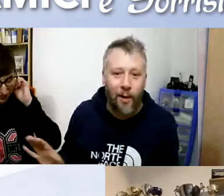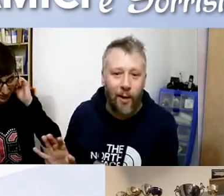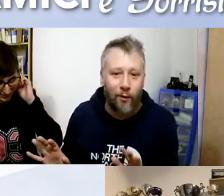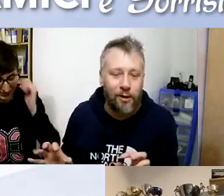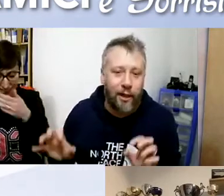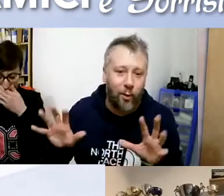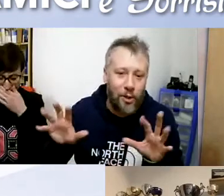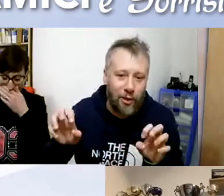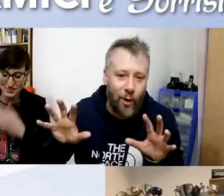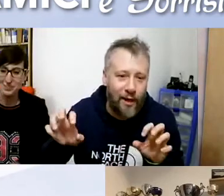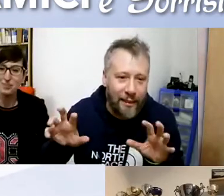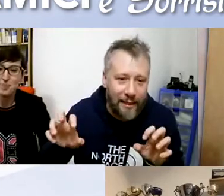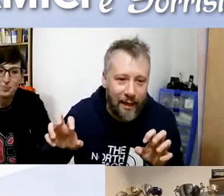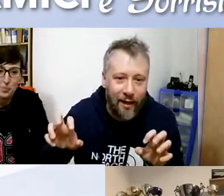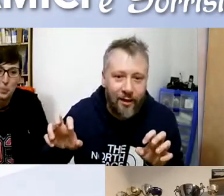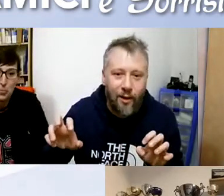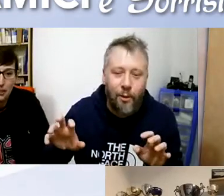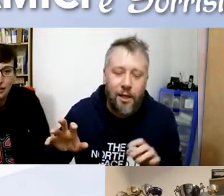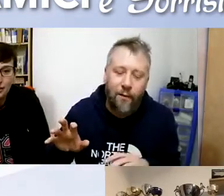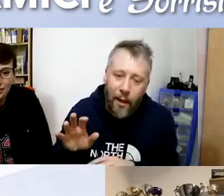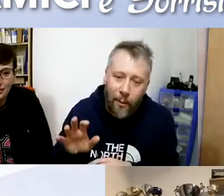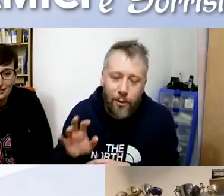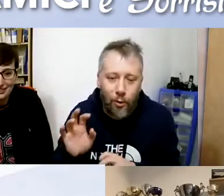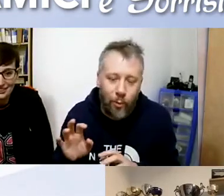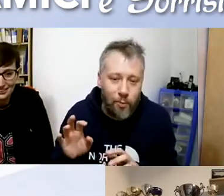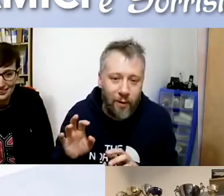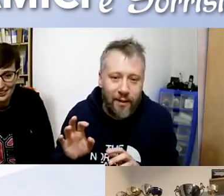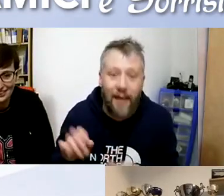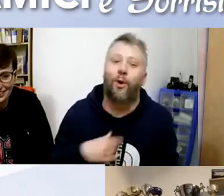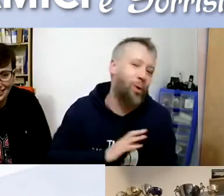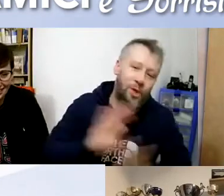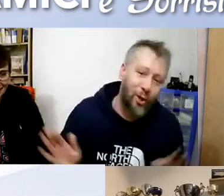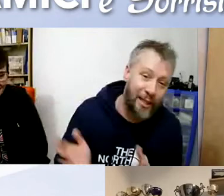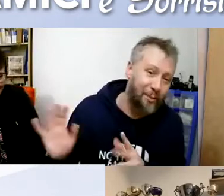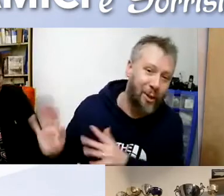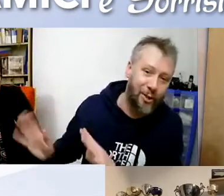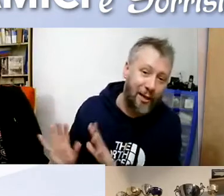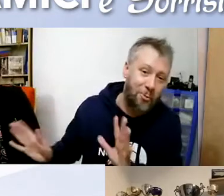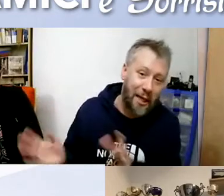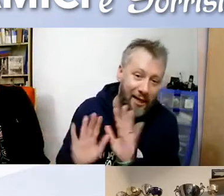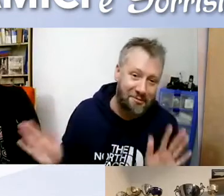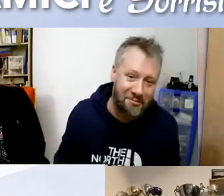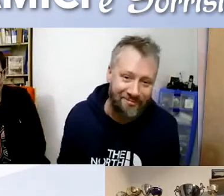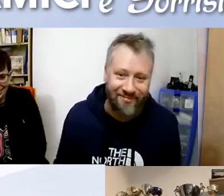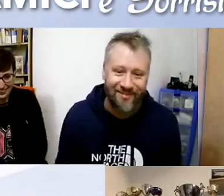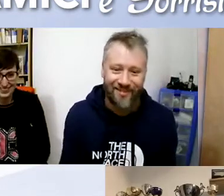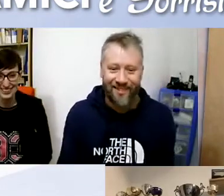e poi quando ho visto che ha cominciato a muovere le dita, cominciava, mamma, mi sono un po' spaventata, ho cominciato a ridere, mi ha detto